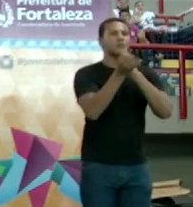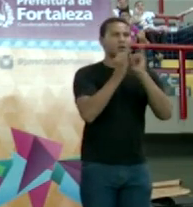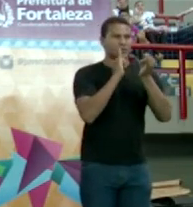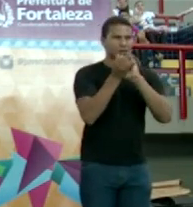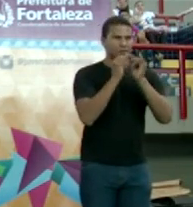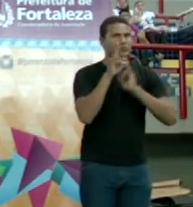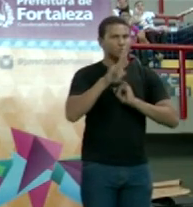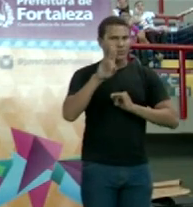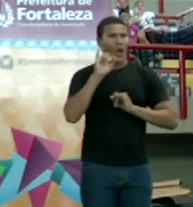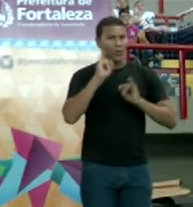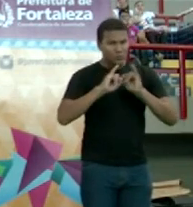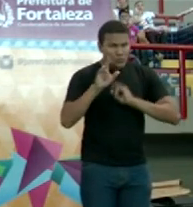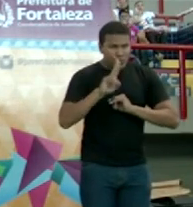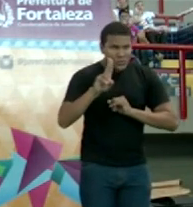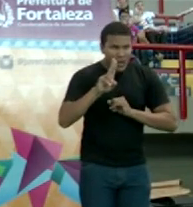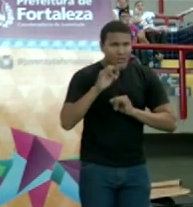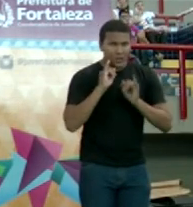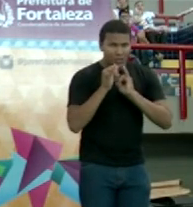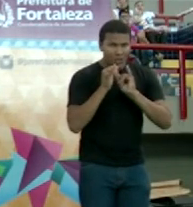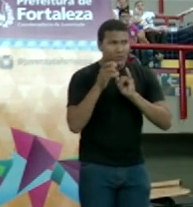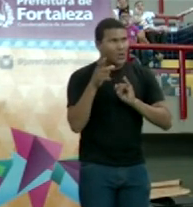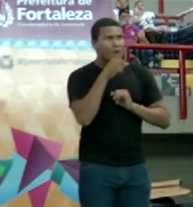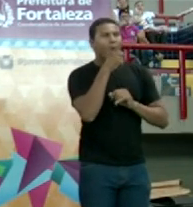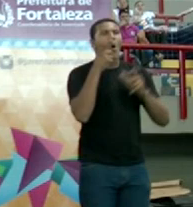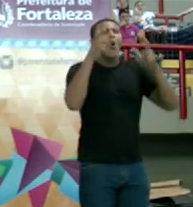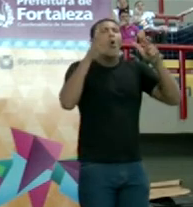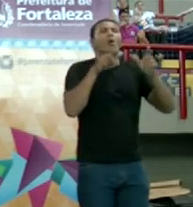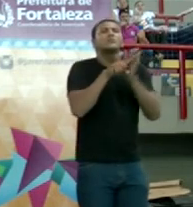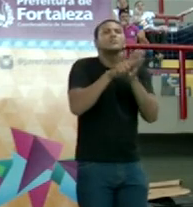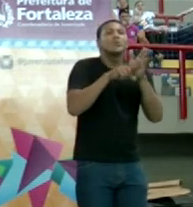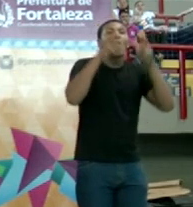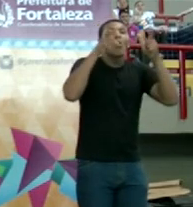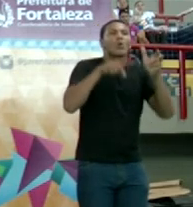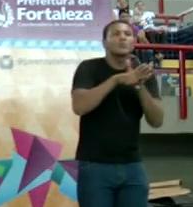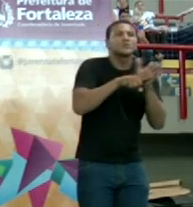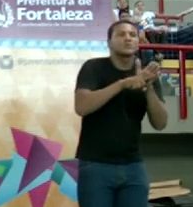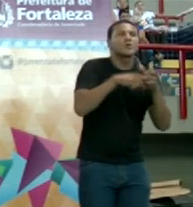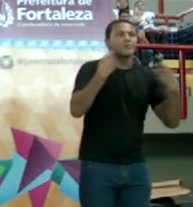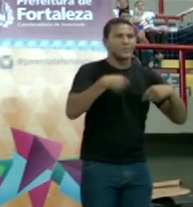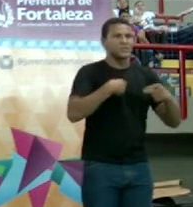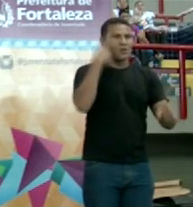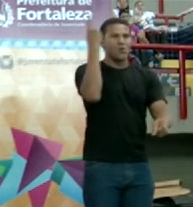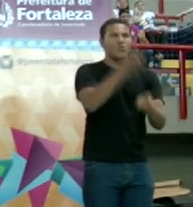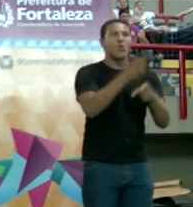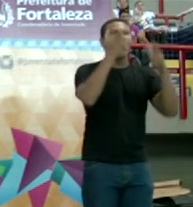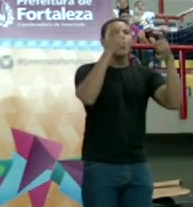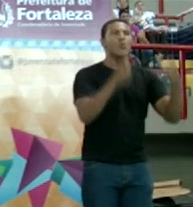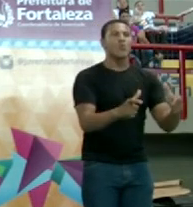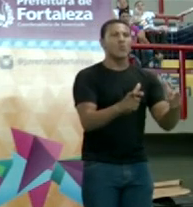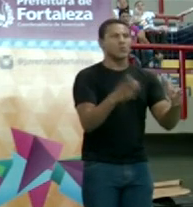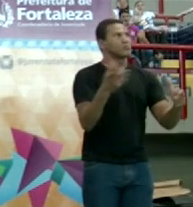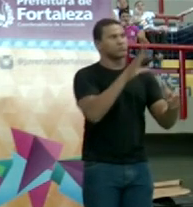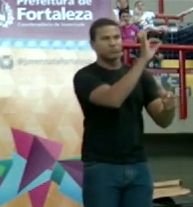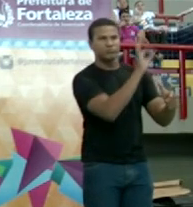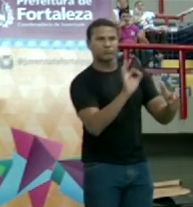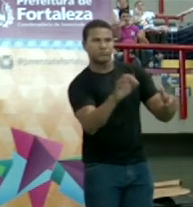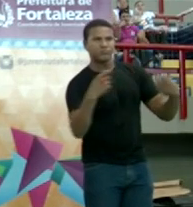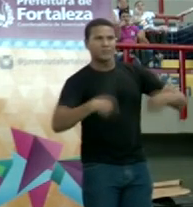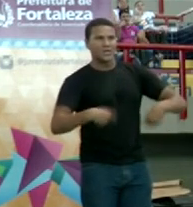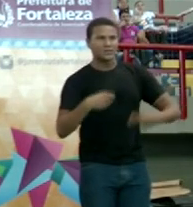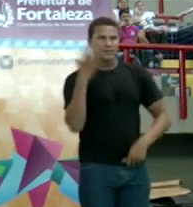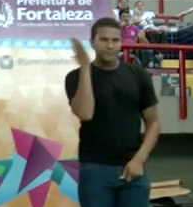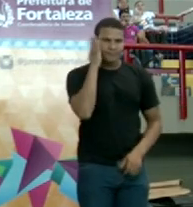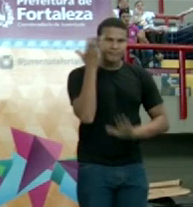Segunda característica, quando eu puser um dado estatístico, eu sou obrigado a usar o número seguido do símbolo.